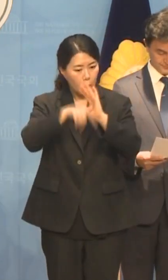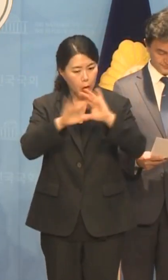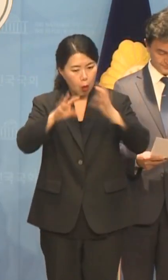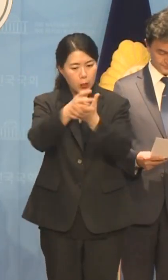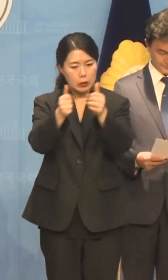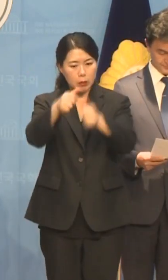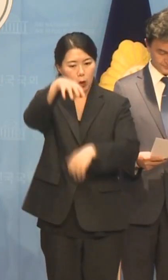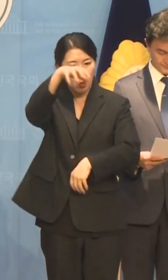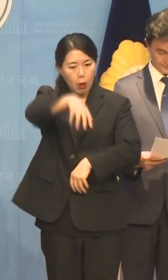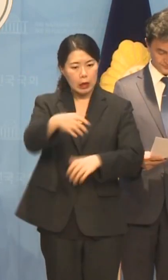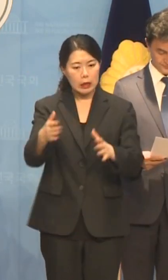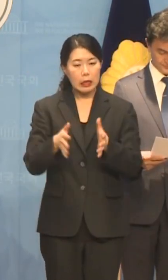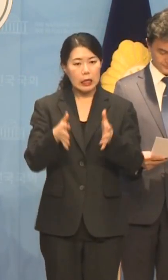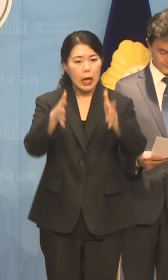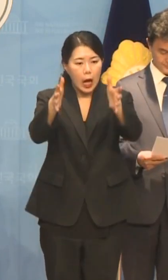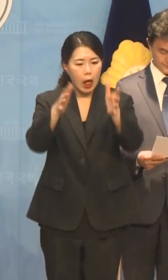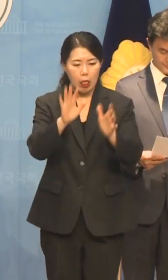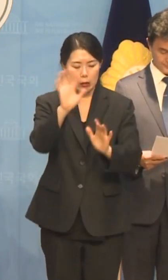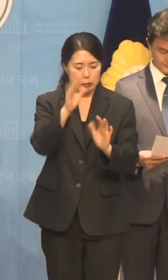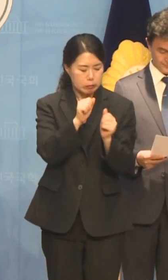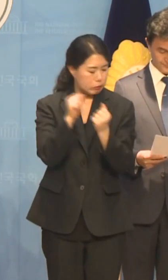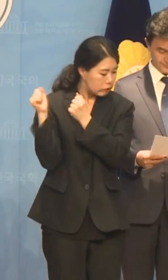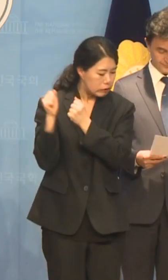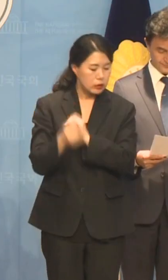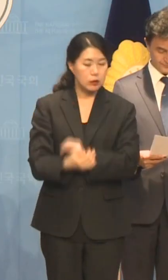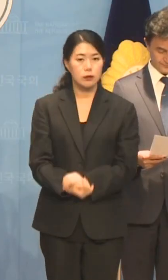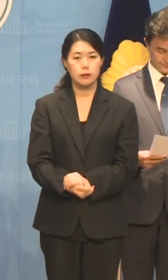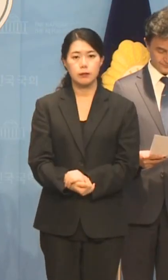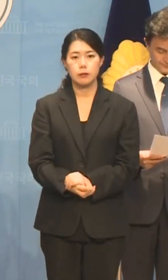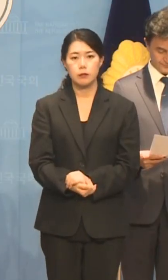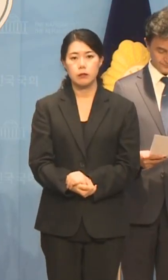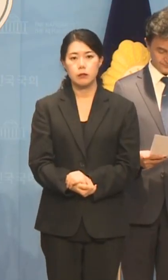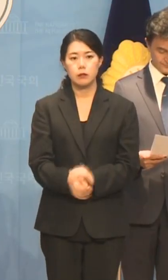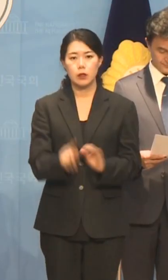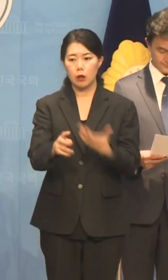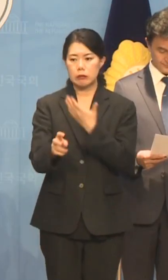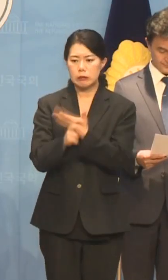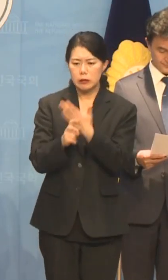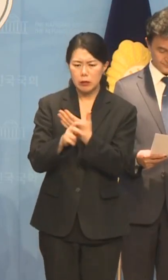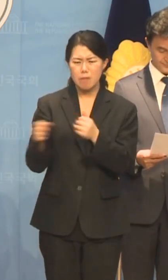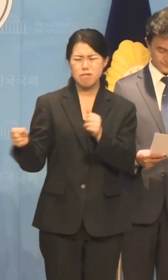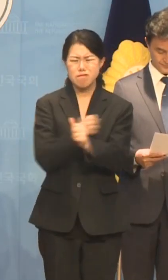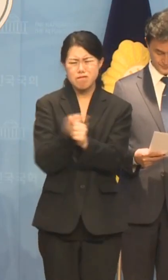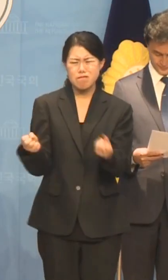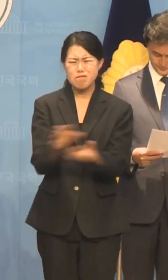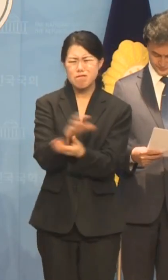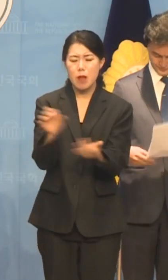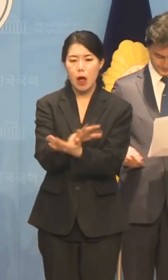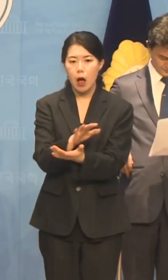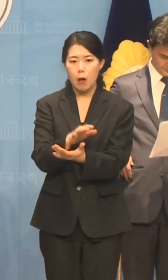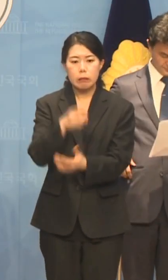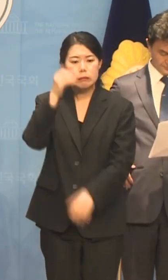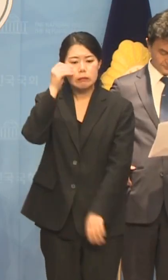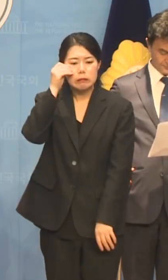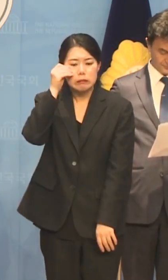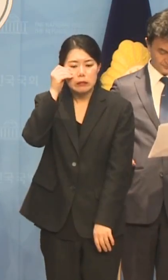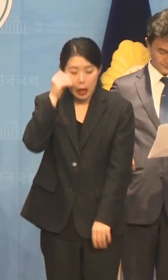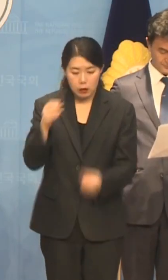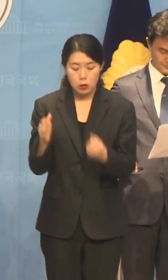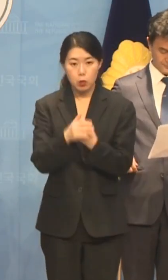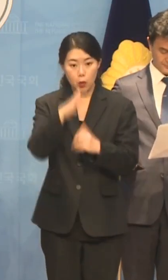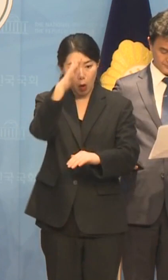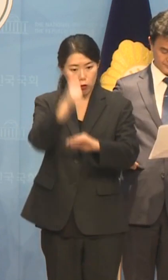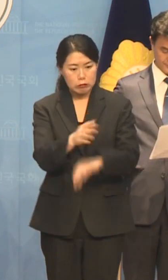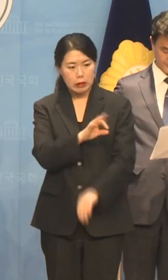헌법재판소 앞길을 피하는 상황이다. 이러한 불법과 폭력이 방치된 끝에 결국